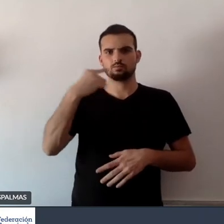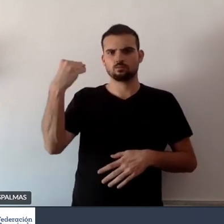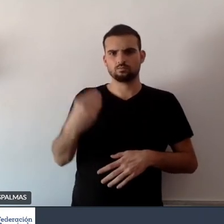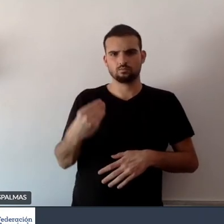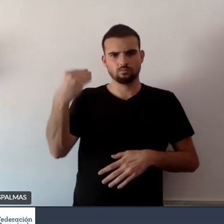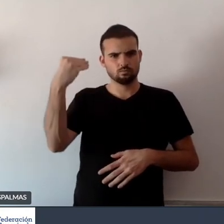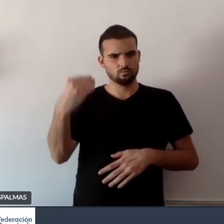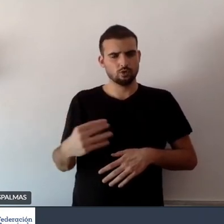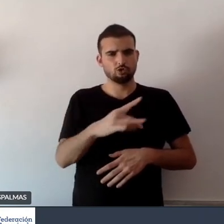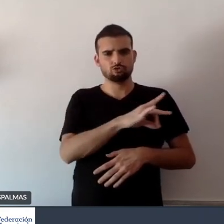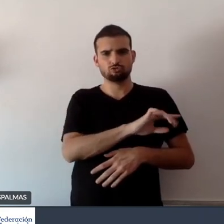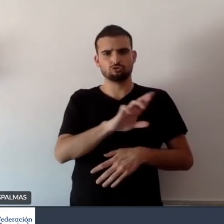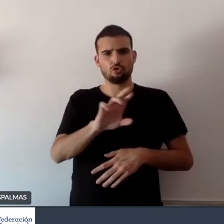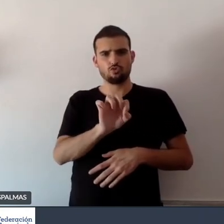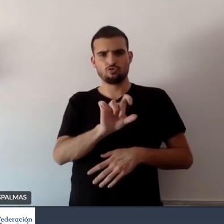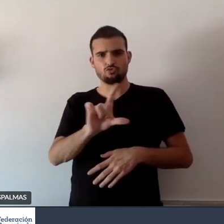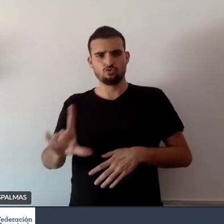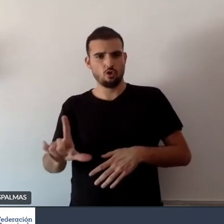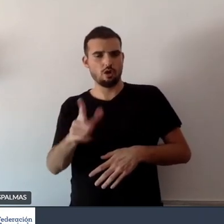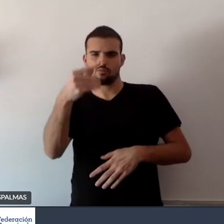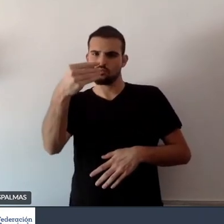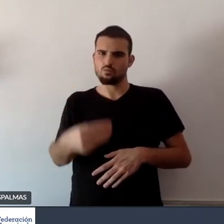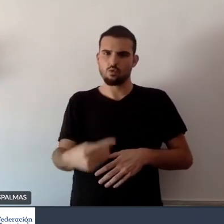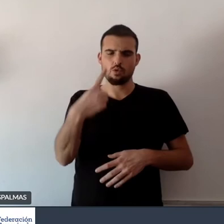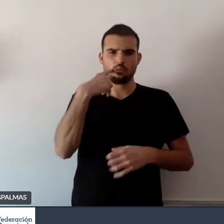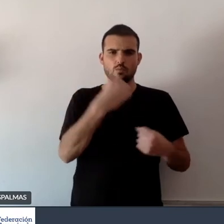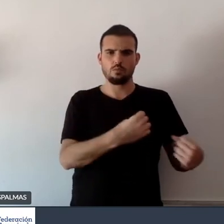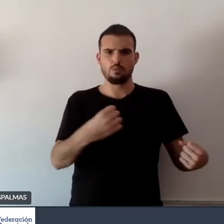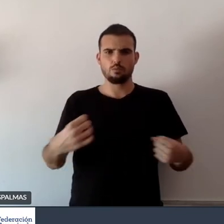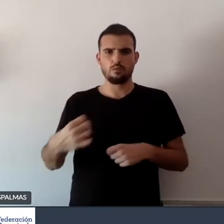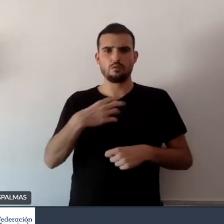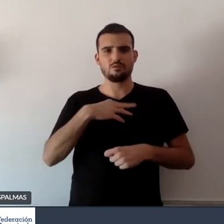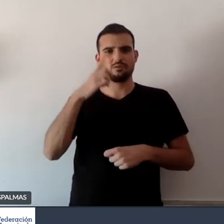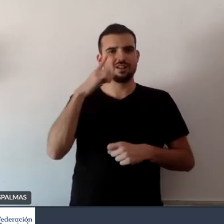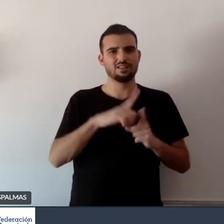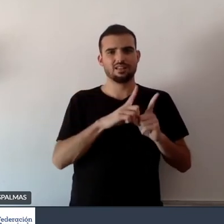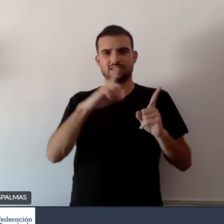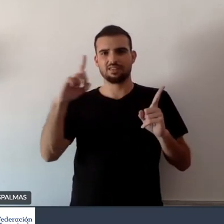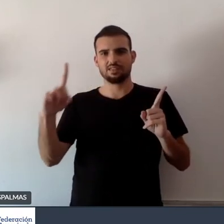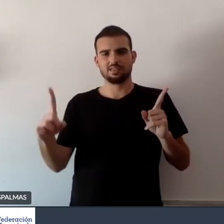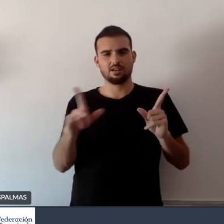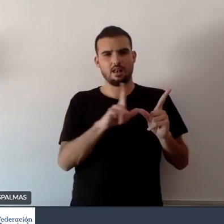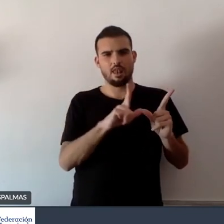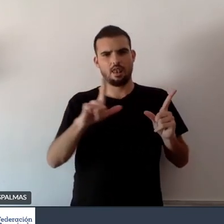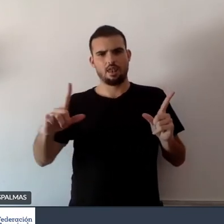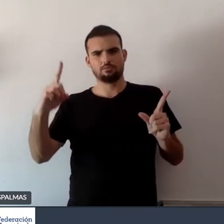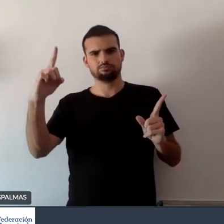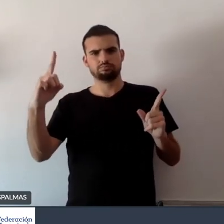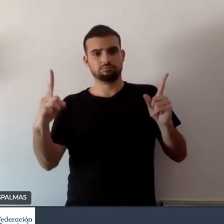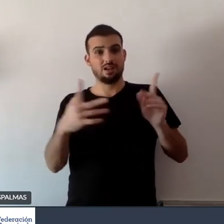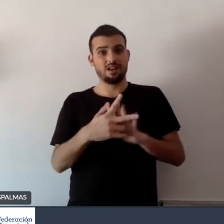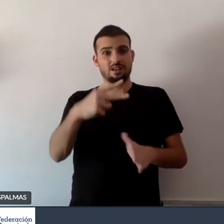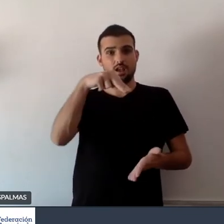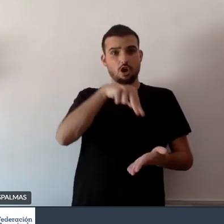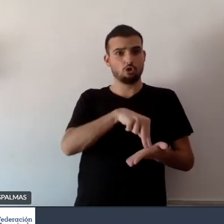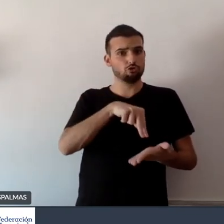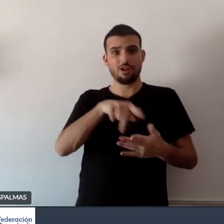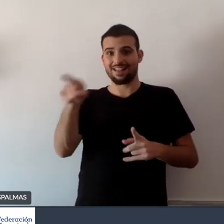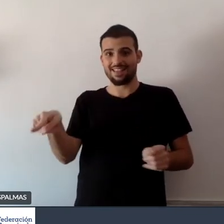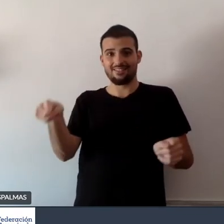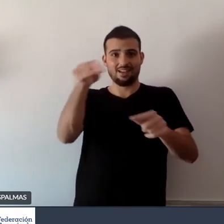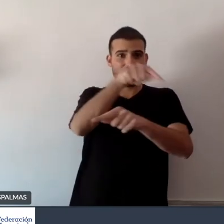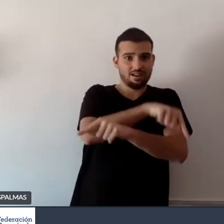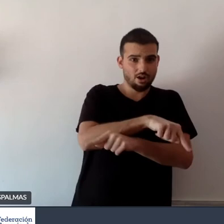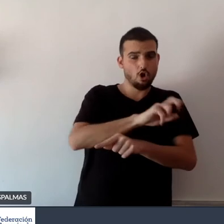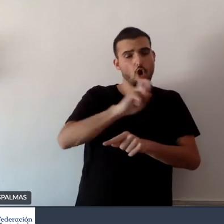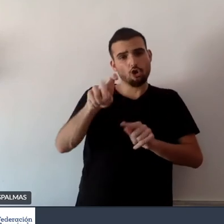muy bueno en las continuaciones y a partir de ahí leyendo. Fijaros la distancia que tienen. El goalkeeper ya no está en posición, tendría que estar aquí. El last tendría que estar más